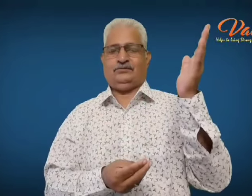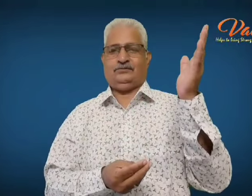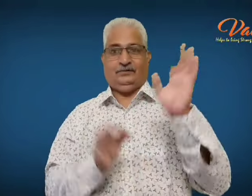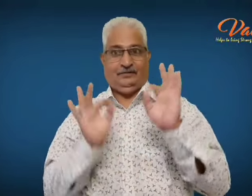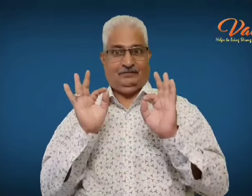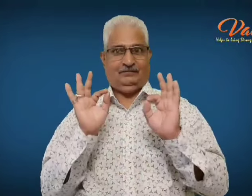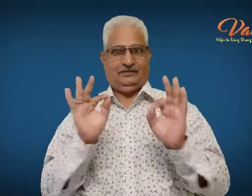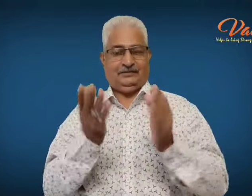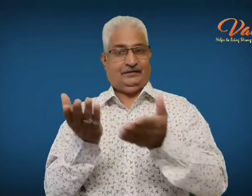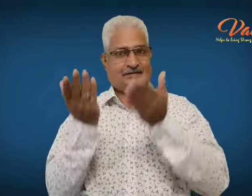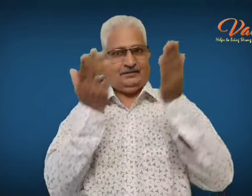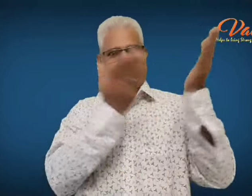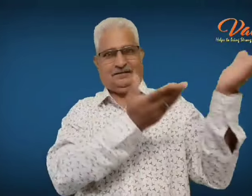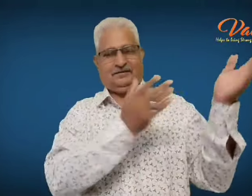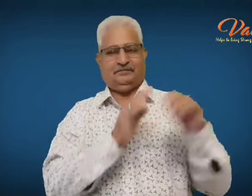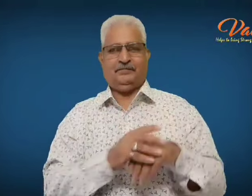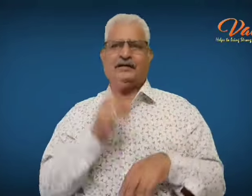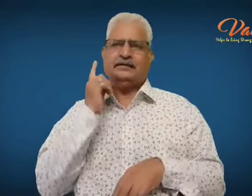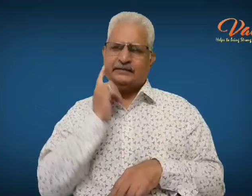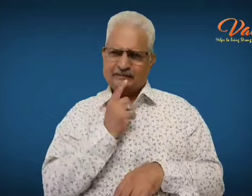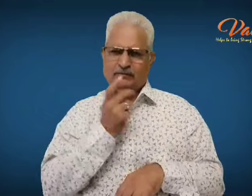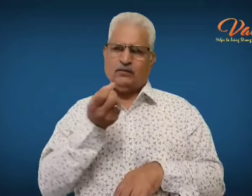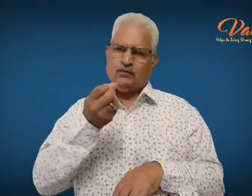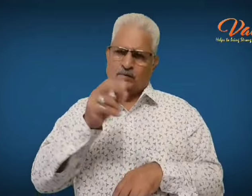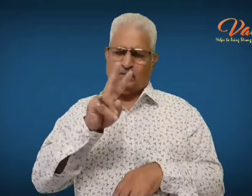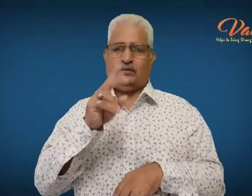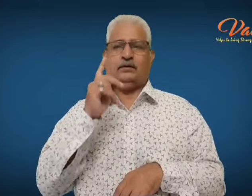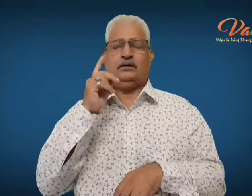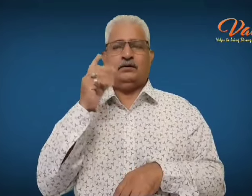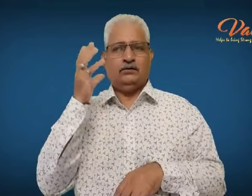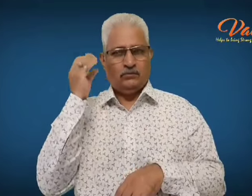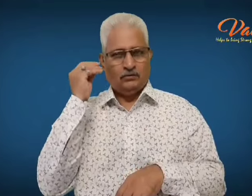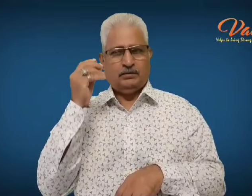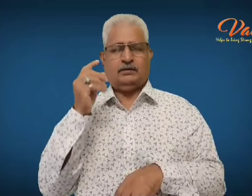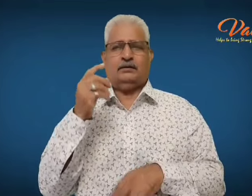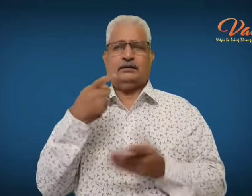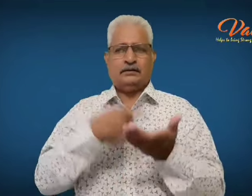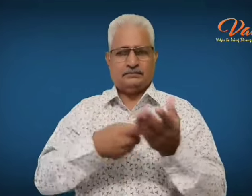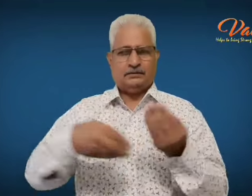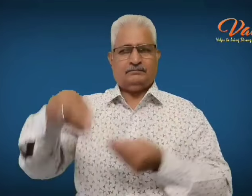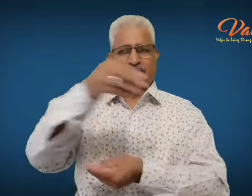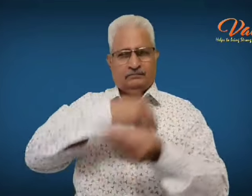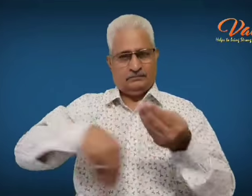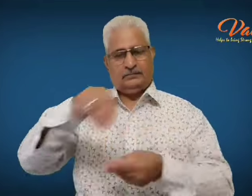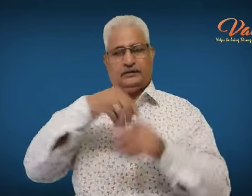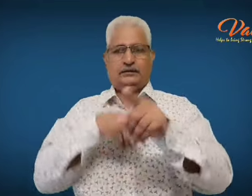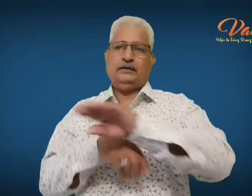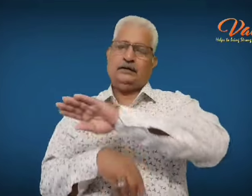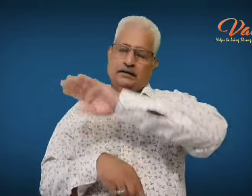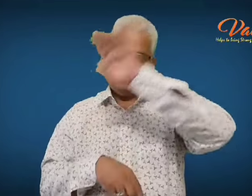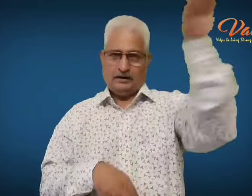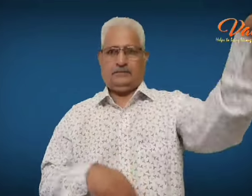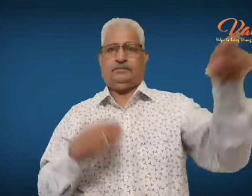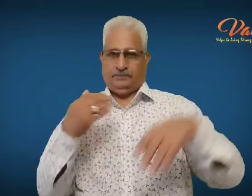और सबसे बड़ी खुशी की बात यह है कि वैदिक के फाउंडर, वैदिक के मालिक हैं जो श्री मुकेश सिंदूरिया जी, वो भी यहां पर